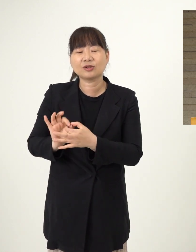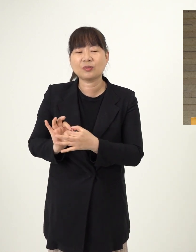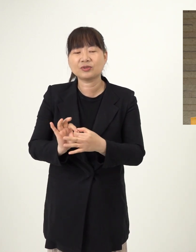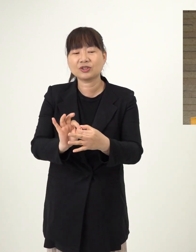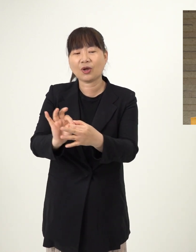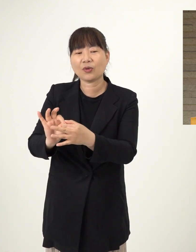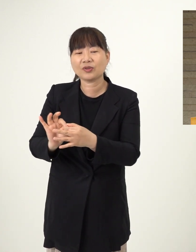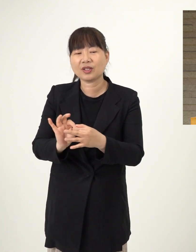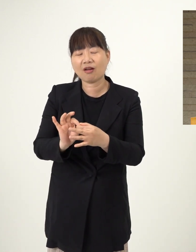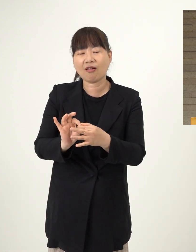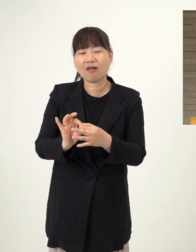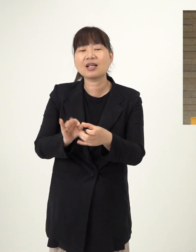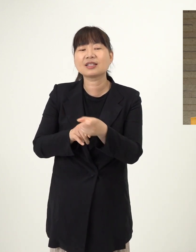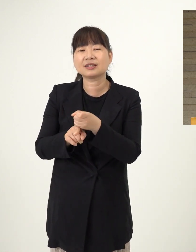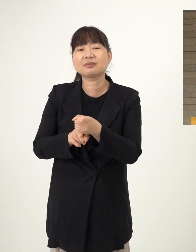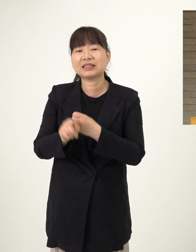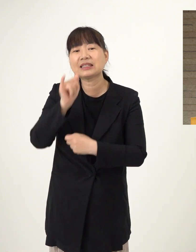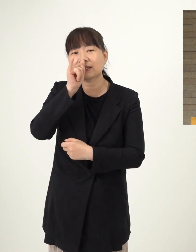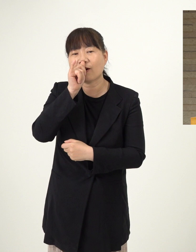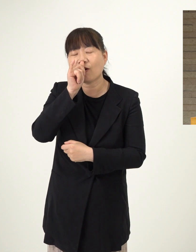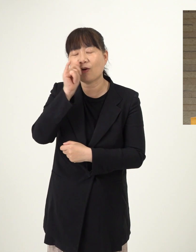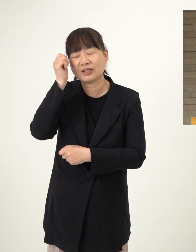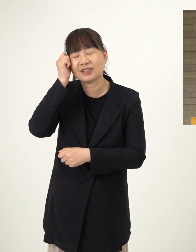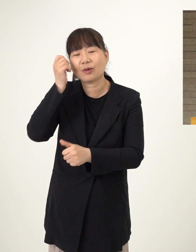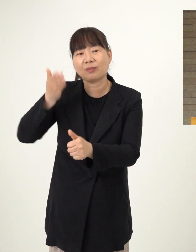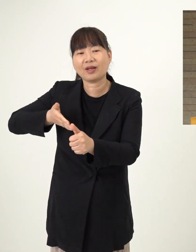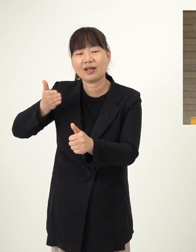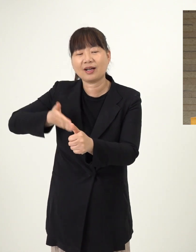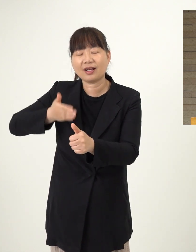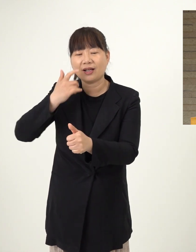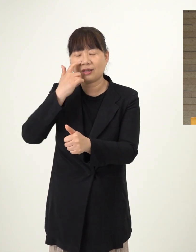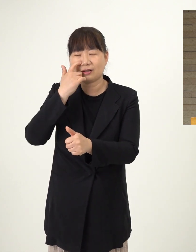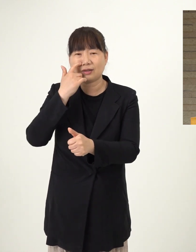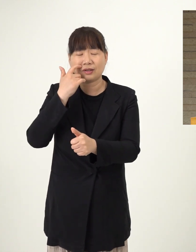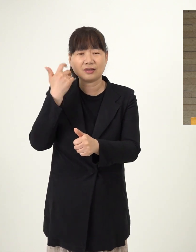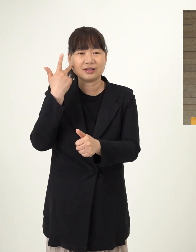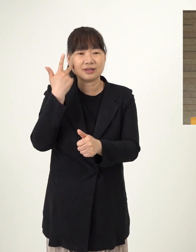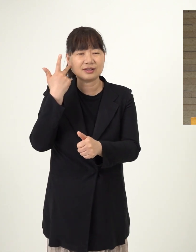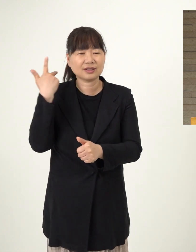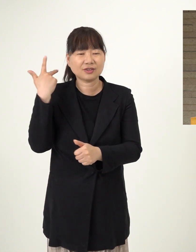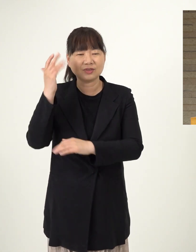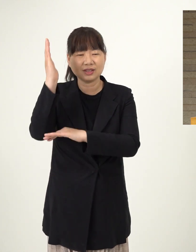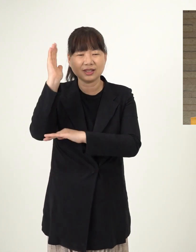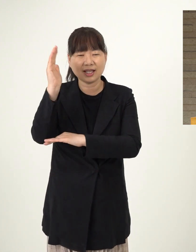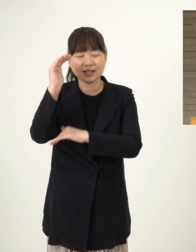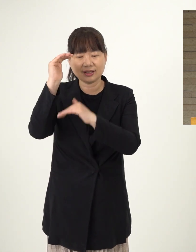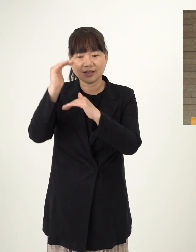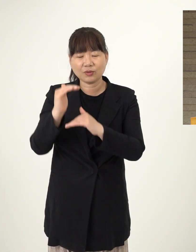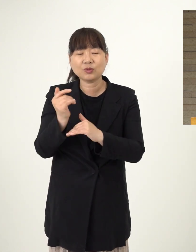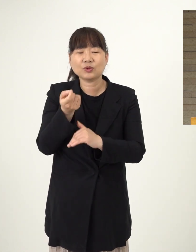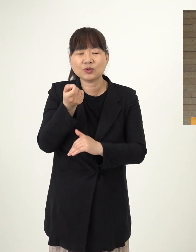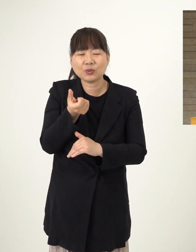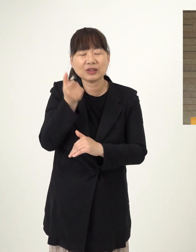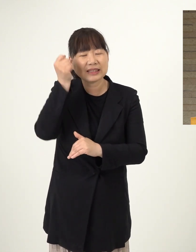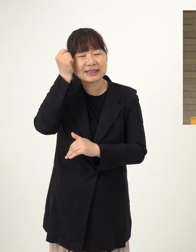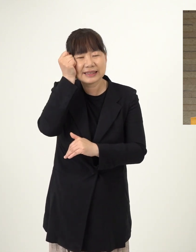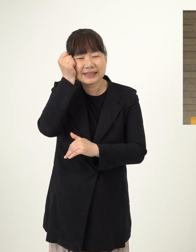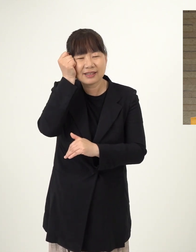연결고리가 있다는 것을 놓쳐서는 안 돼요. 자, 지난주 이야기를 좀 우리가 그래서